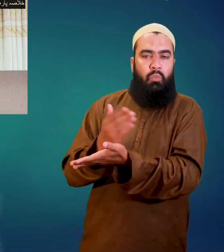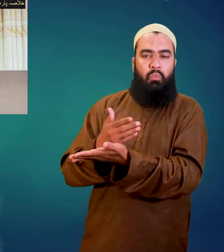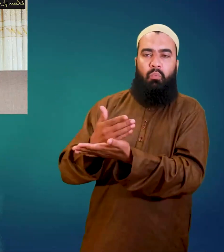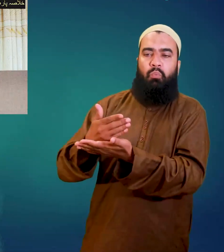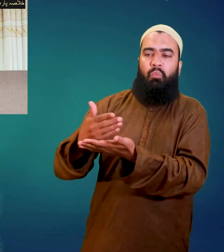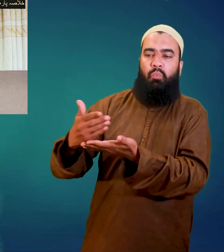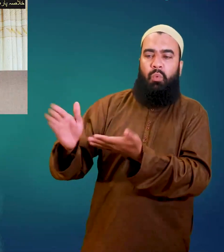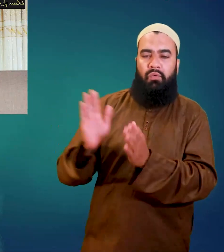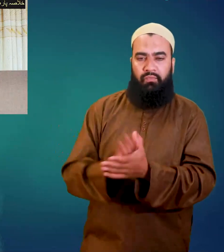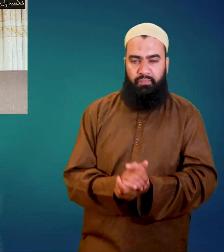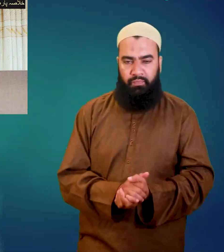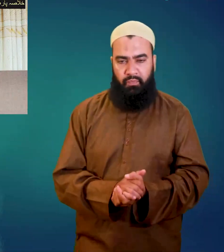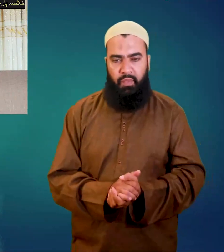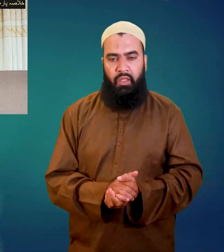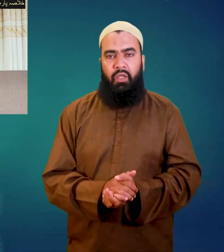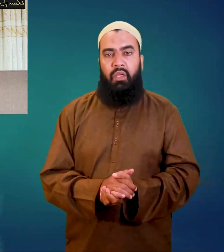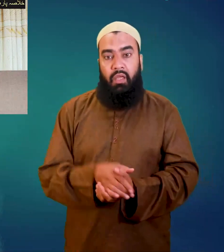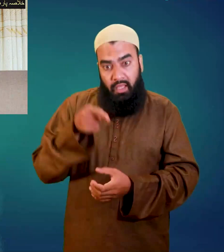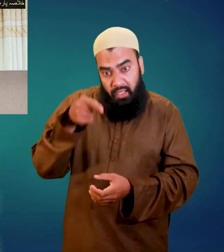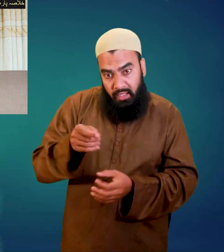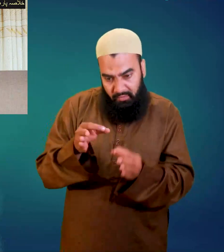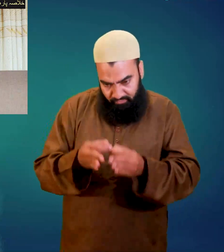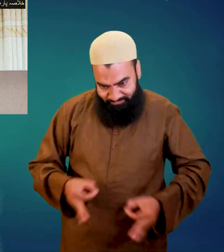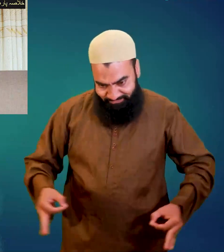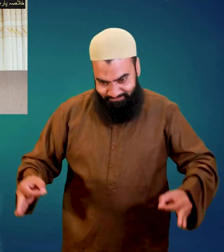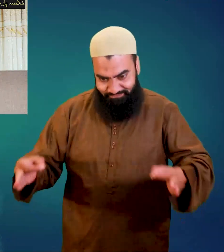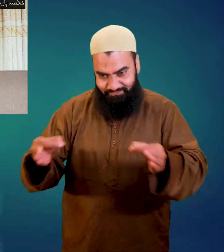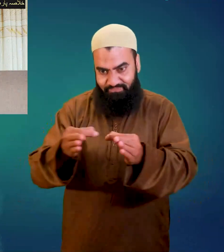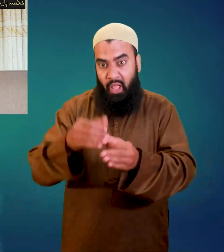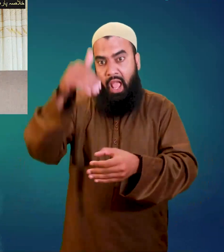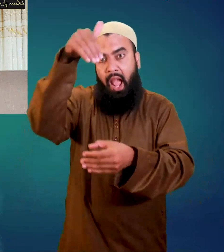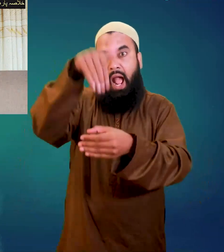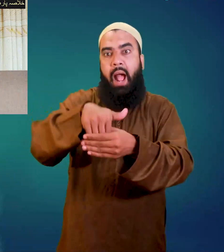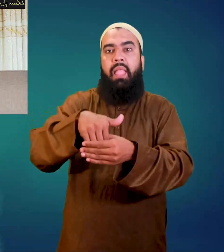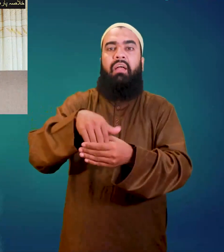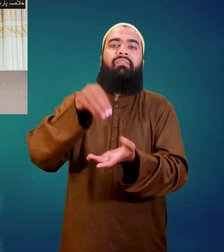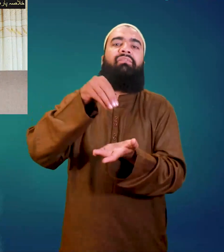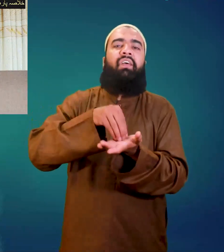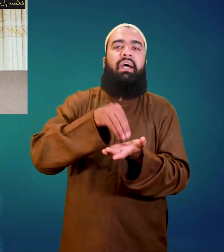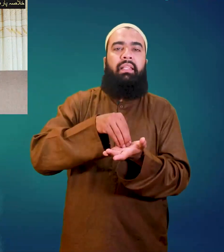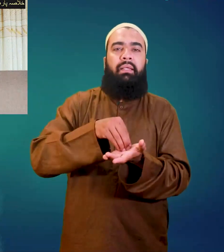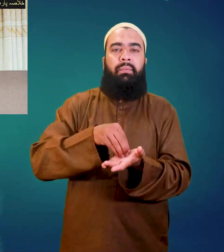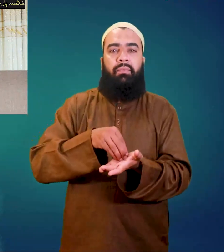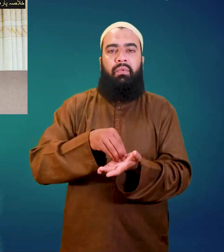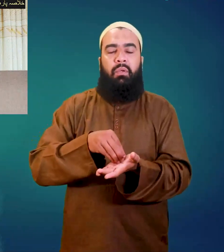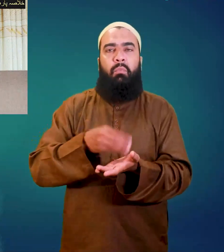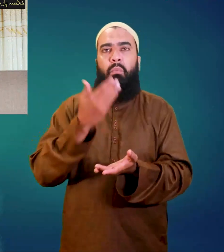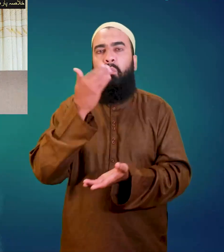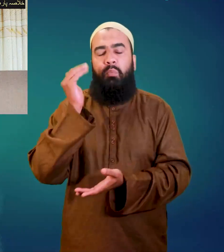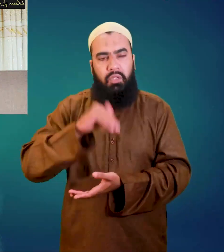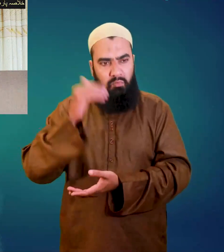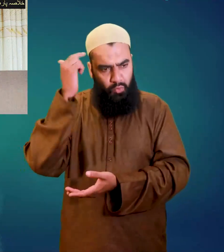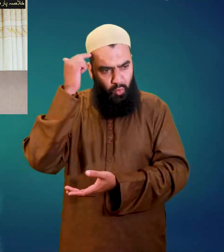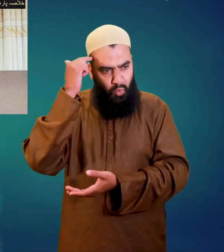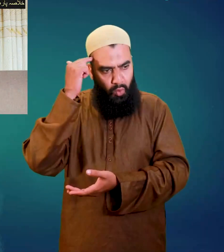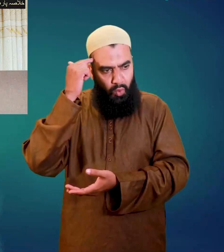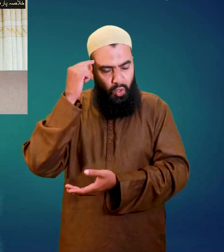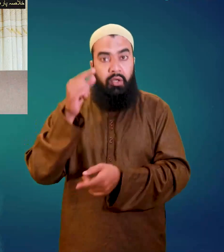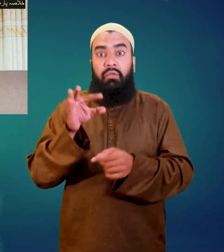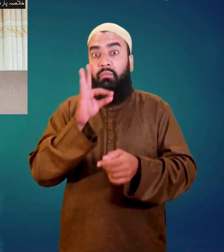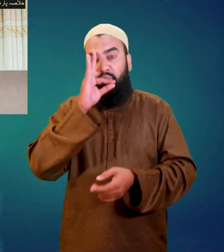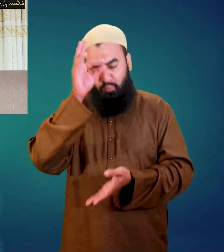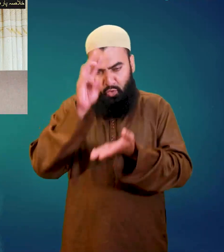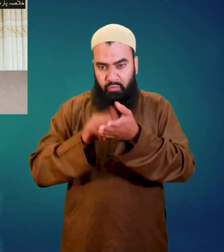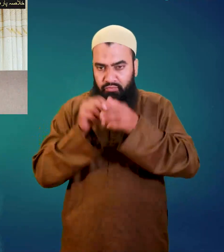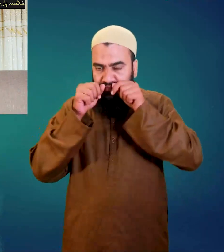معاشرے کے اندر بہتری لانے والی چیز ہیں، اور یہ مکارم اخلاق کی تعلیم ہے۔ اس پر جب عمل کیا جائے گا